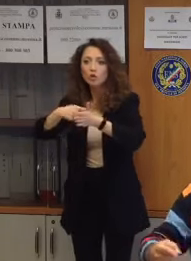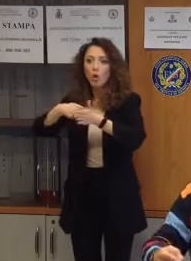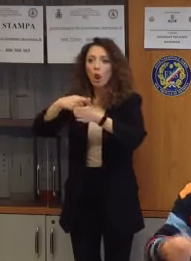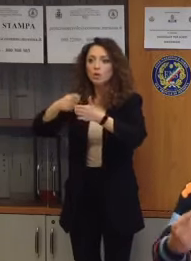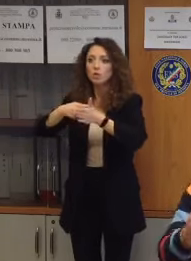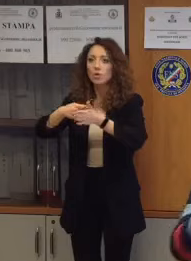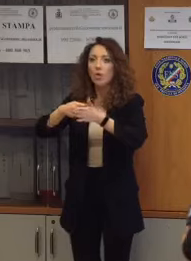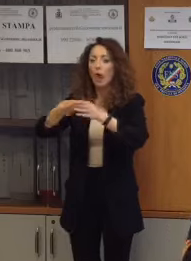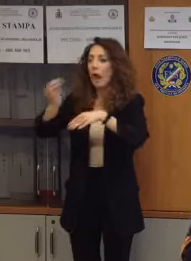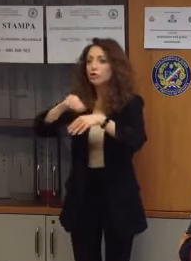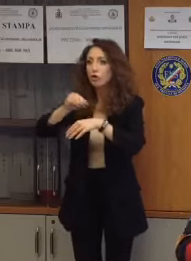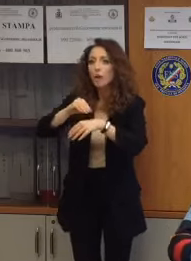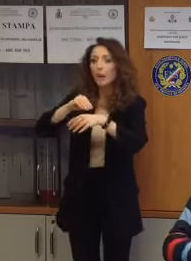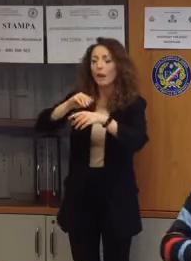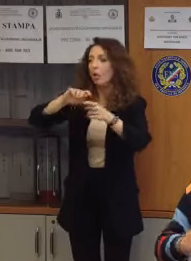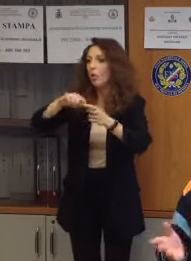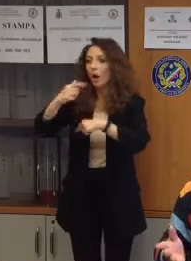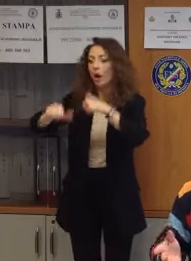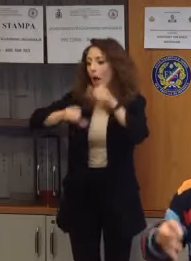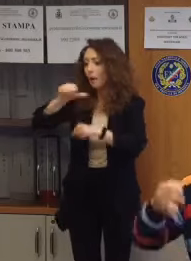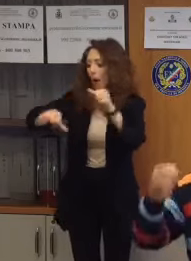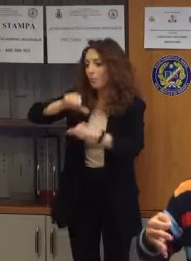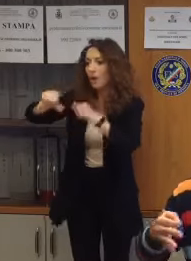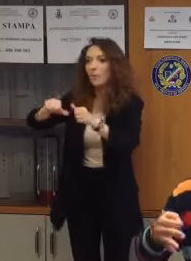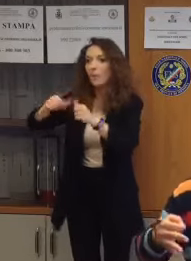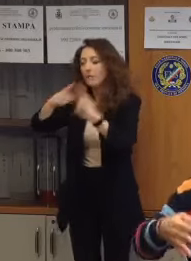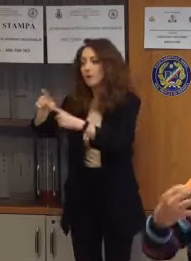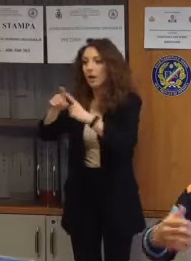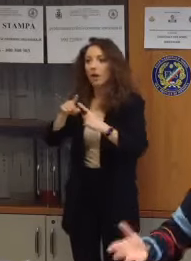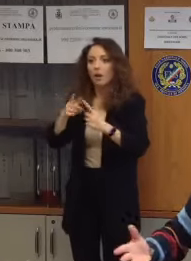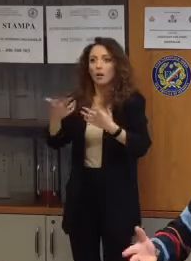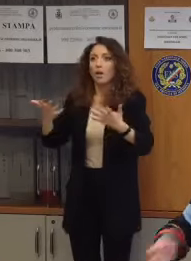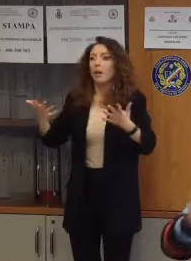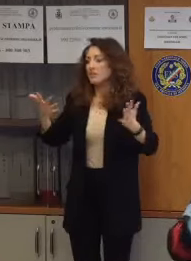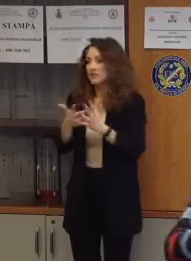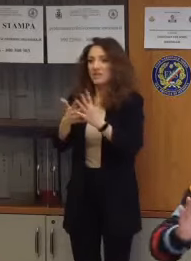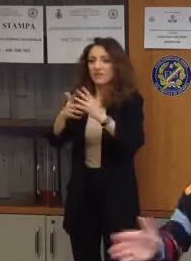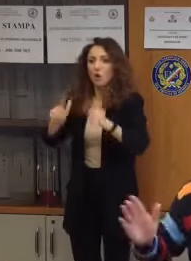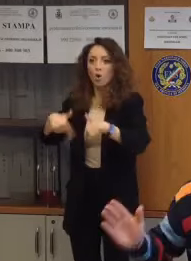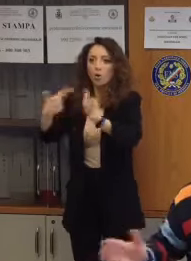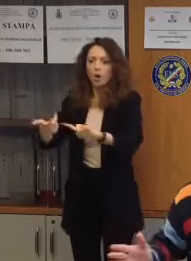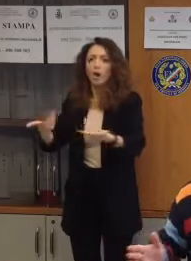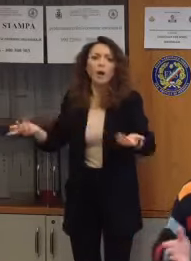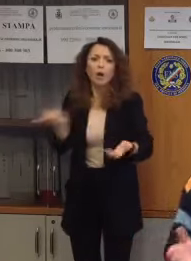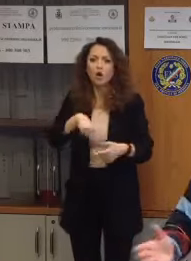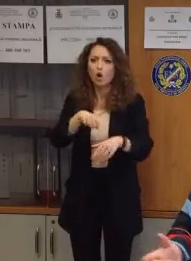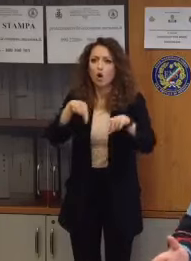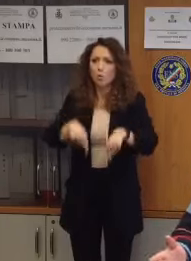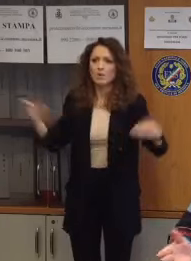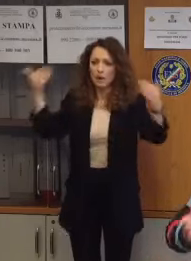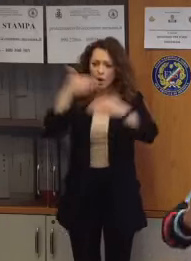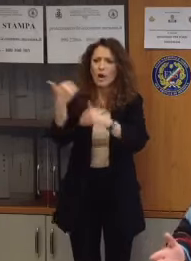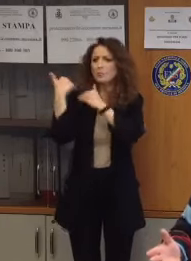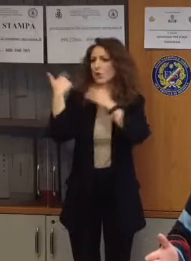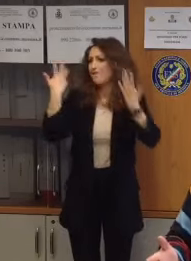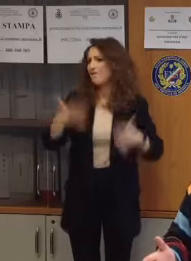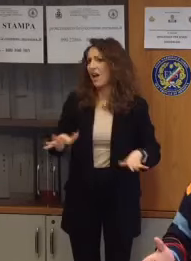in continuazione e l'una cambia l'altra. Ripeto, noi stanotte ci siamo presi la responsabilità intanto di iniziare, perché ci siamo